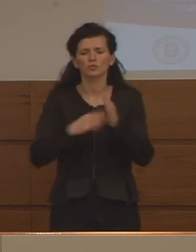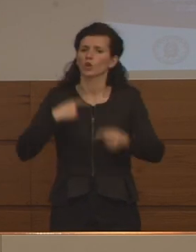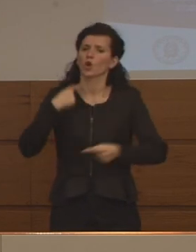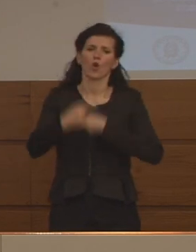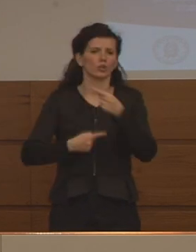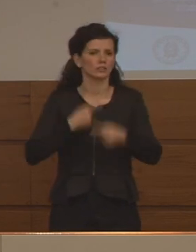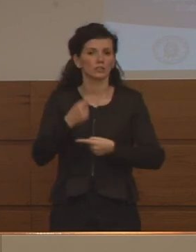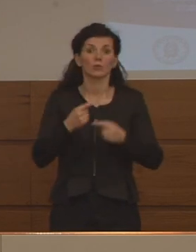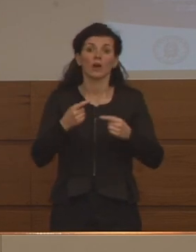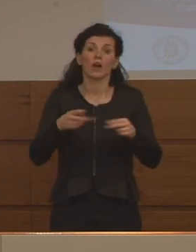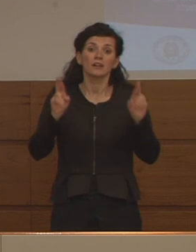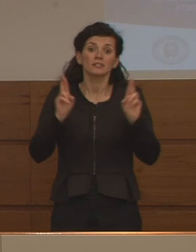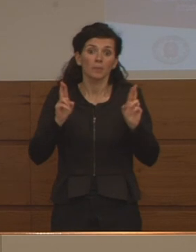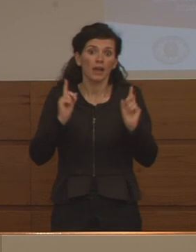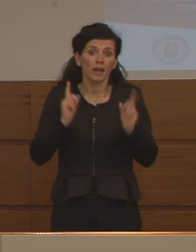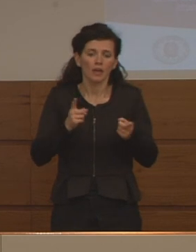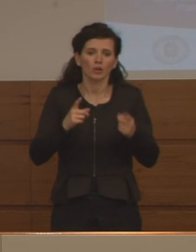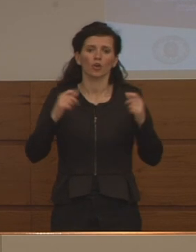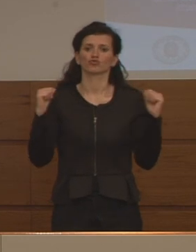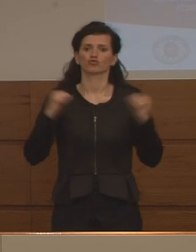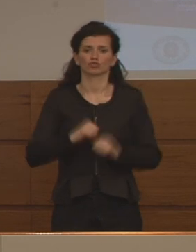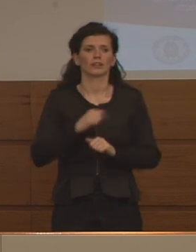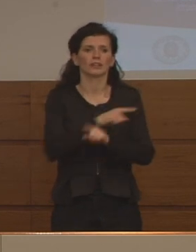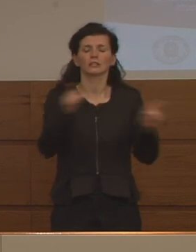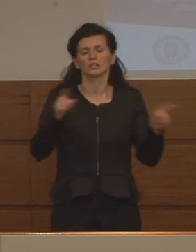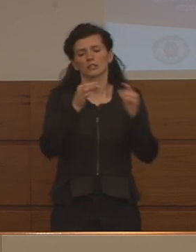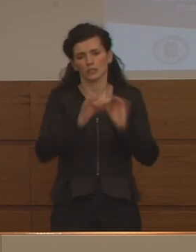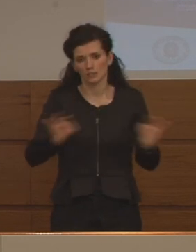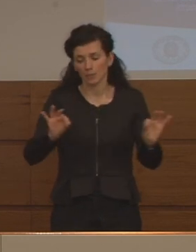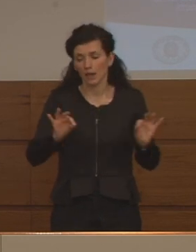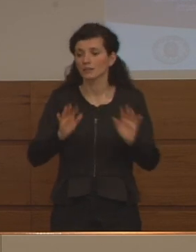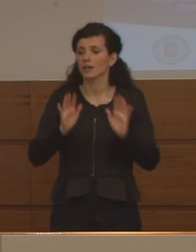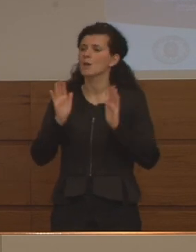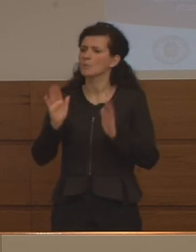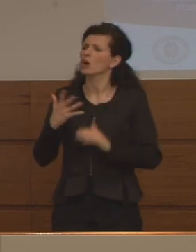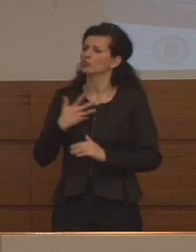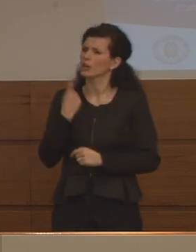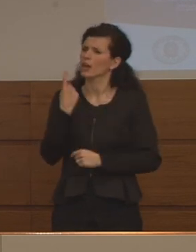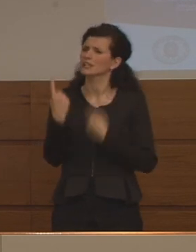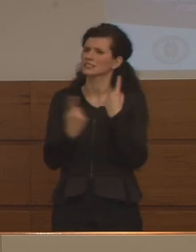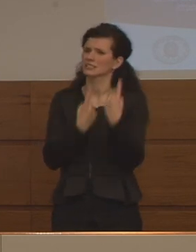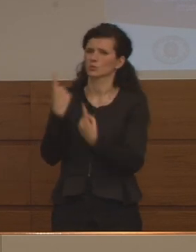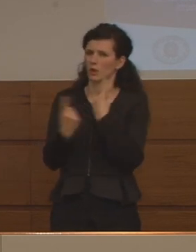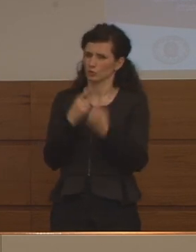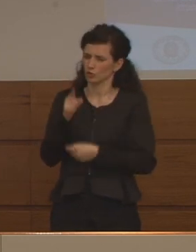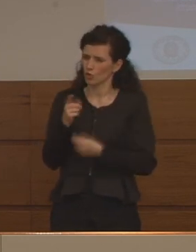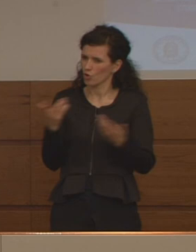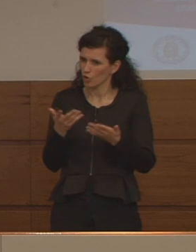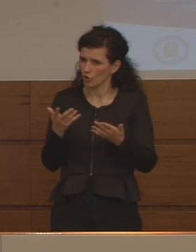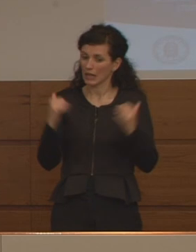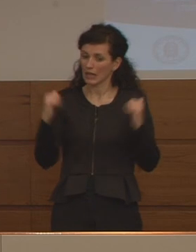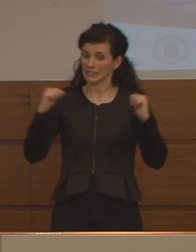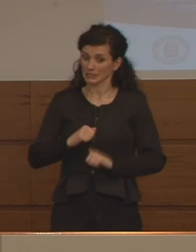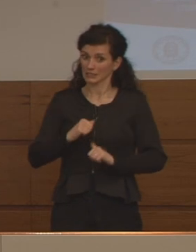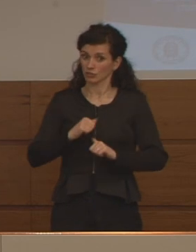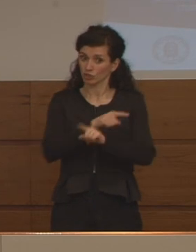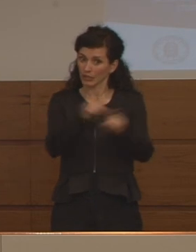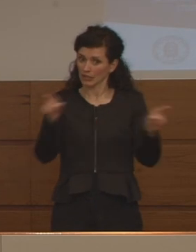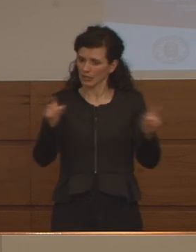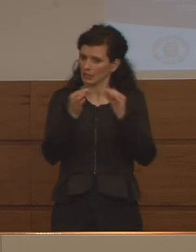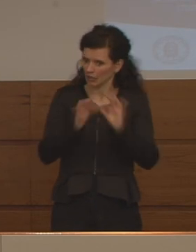tutti i cittadini non servono però io vi devo sottoporre un caso non soltanto penso i soli cittadini singoli cittadini devono rispettare